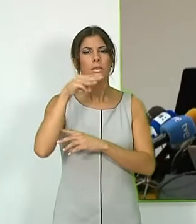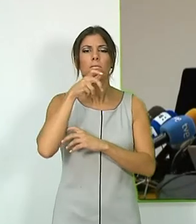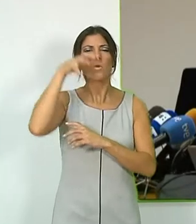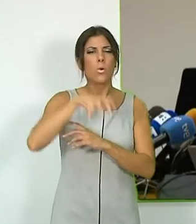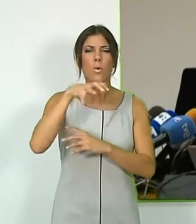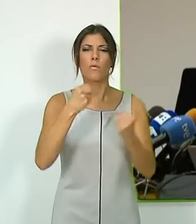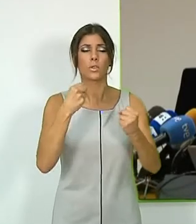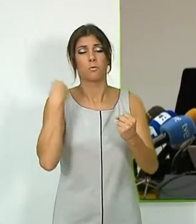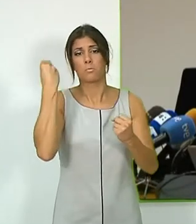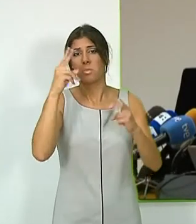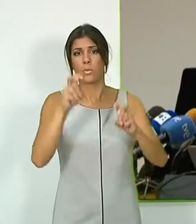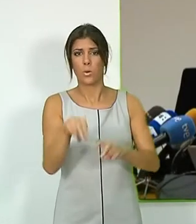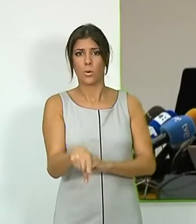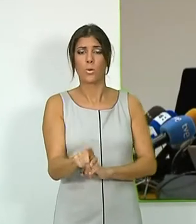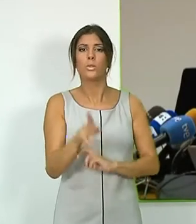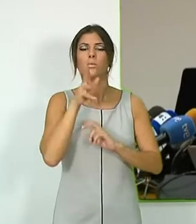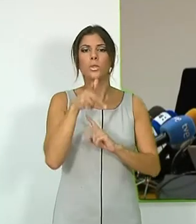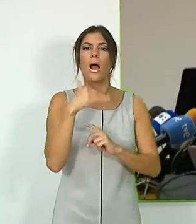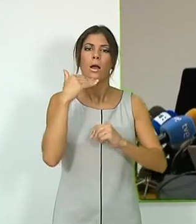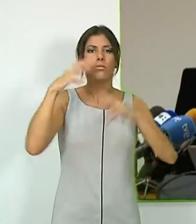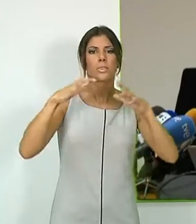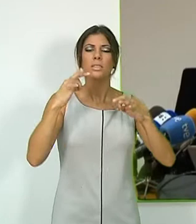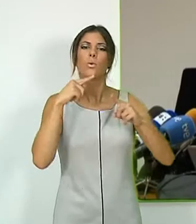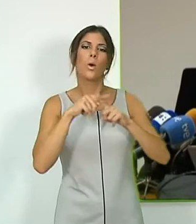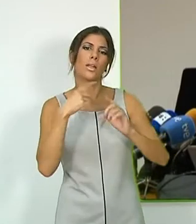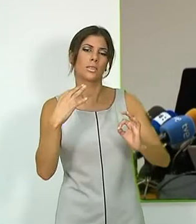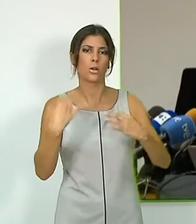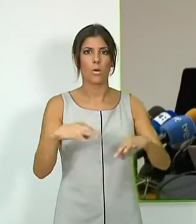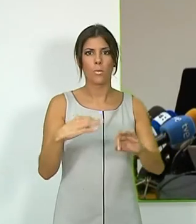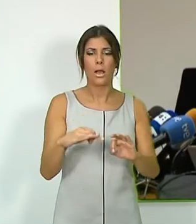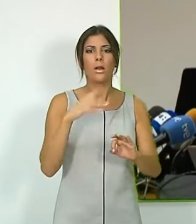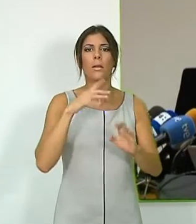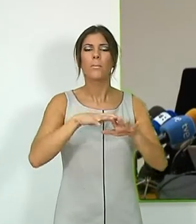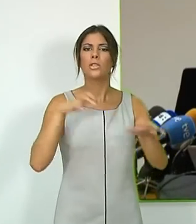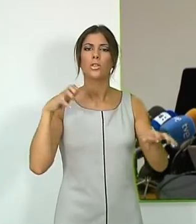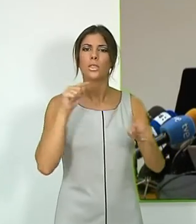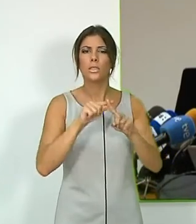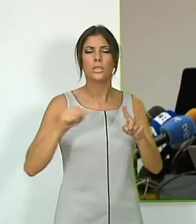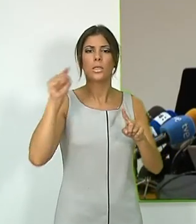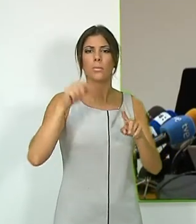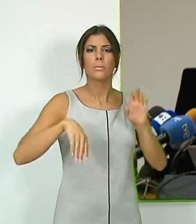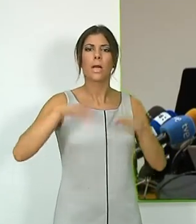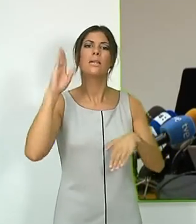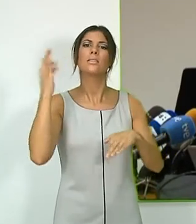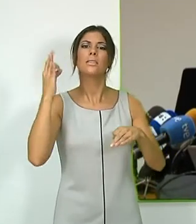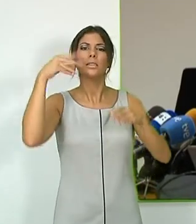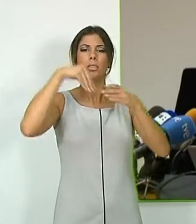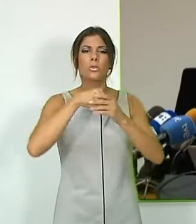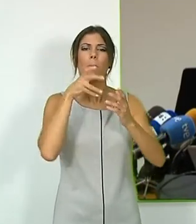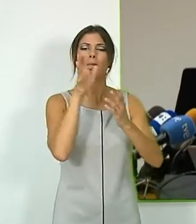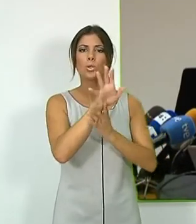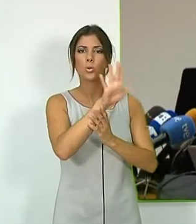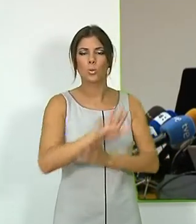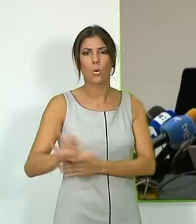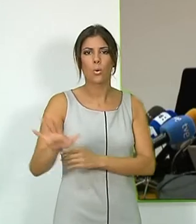un trimestre lluvioso. En principio, precipitaciones, por debajo de lo normal en la mayor parte de las regiones, fundamentalmente en el